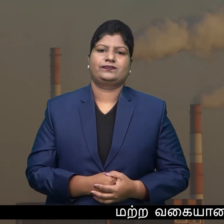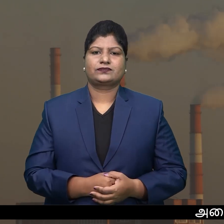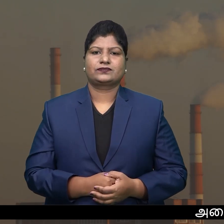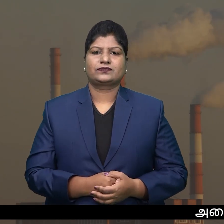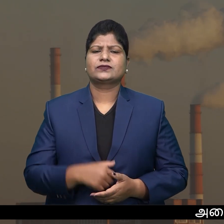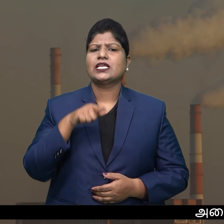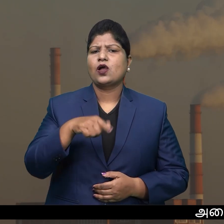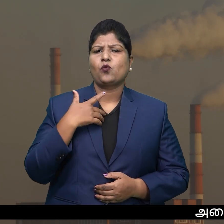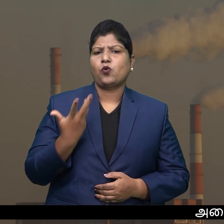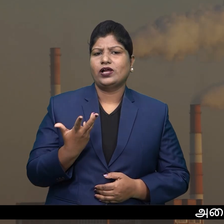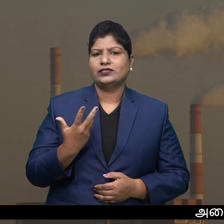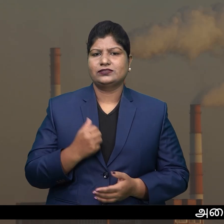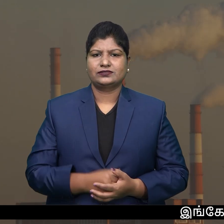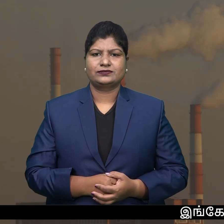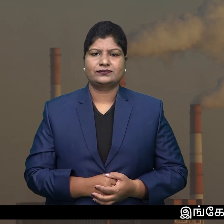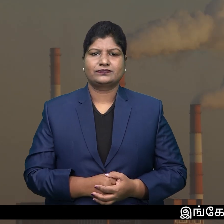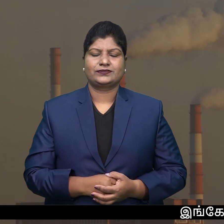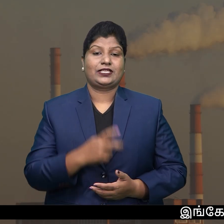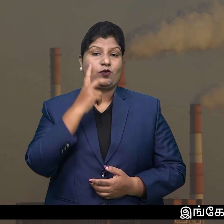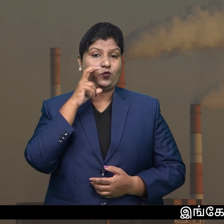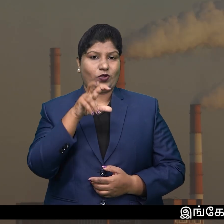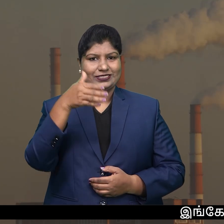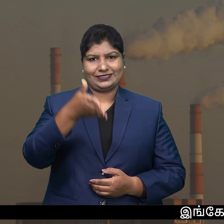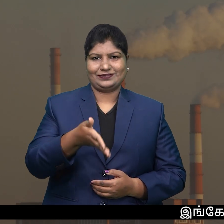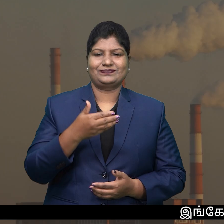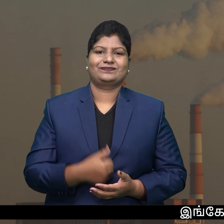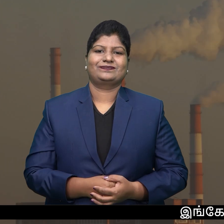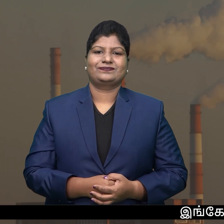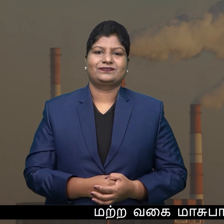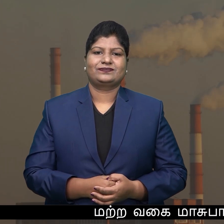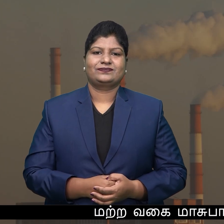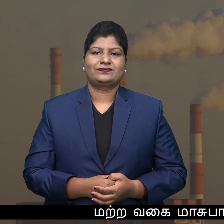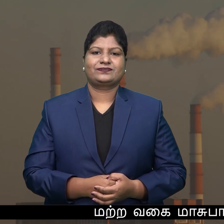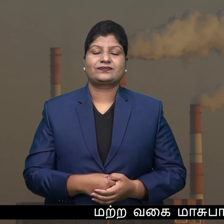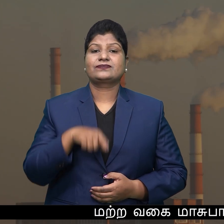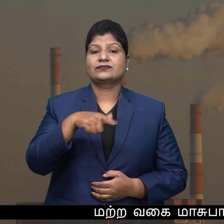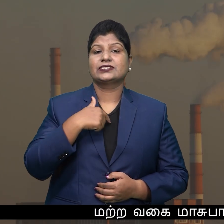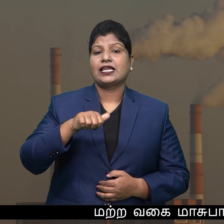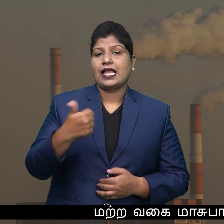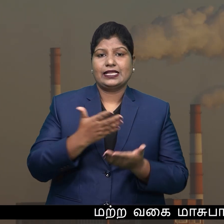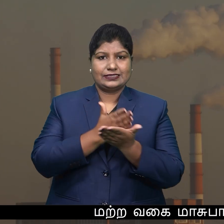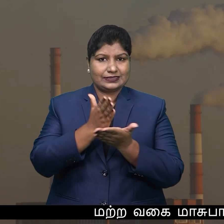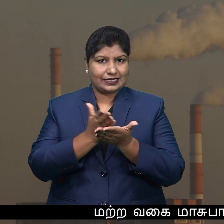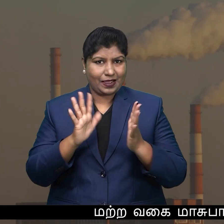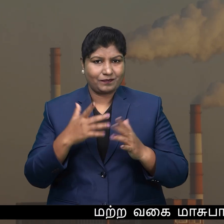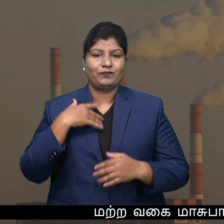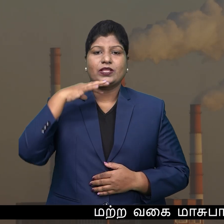அவை என்ன? இங்கே பாருங்கள். மற்ற வகை மாசுபாடுகளில் நில